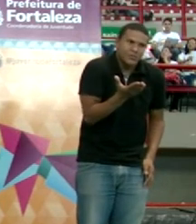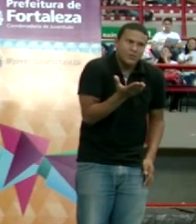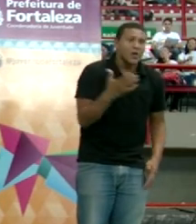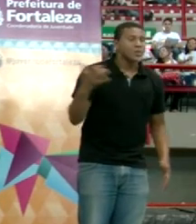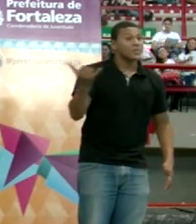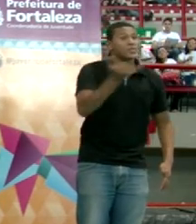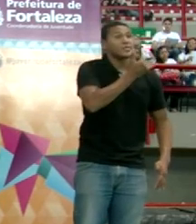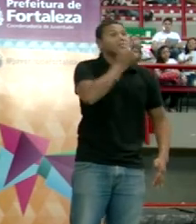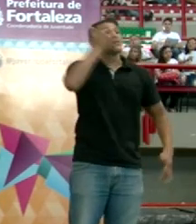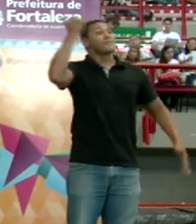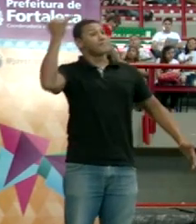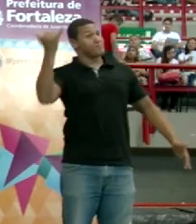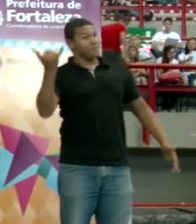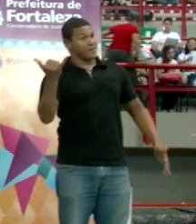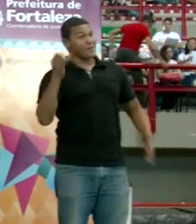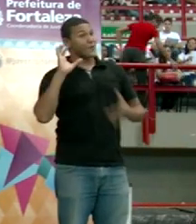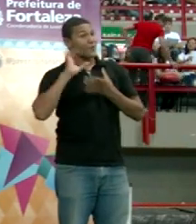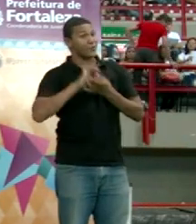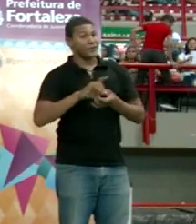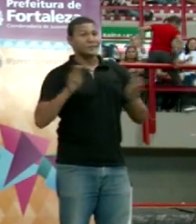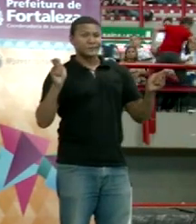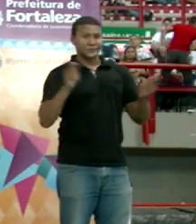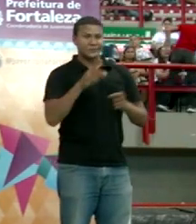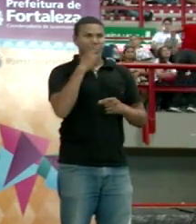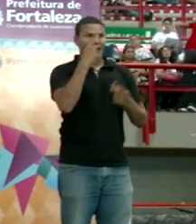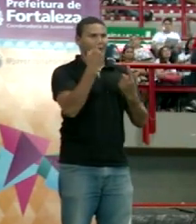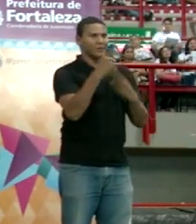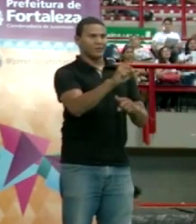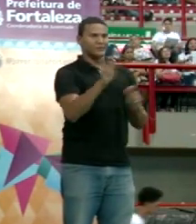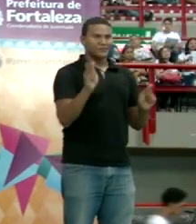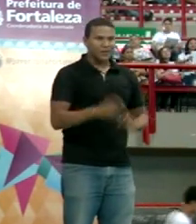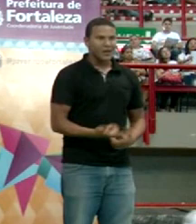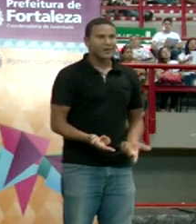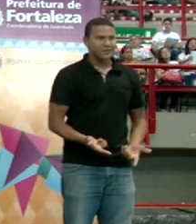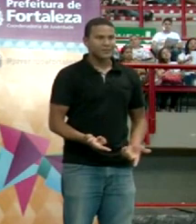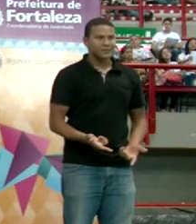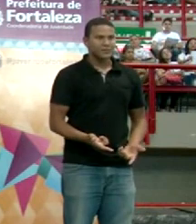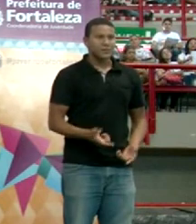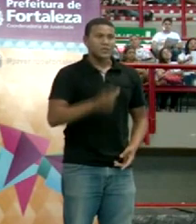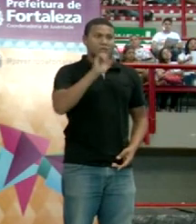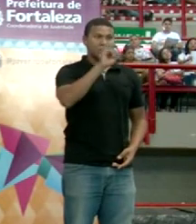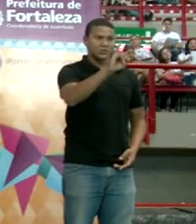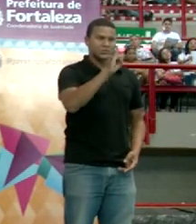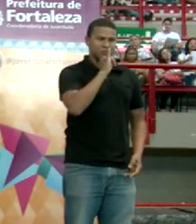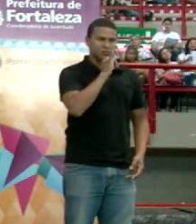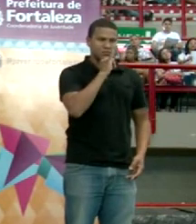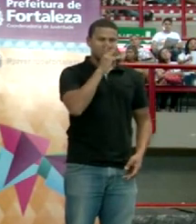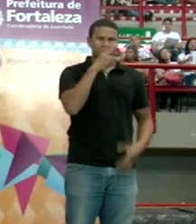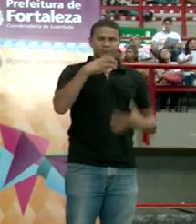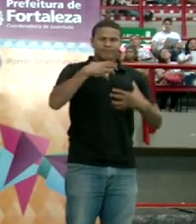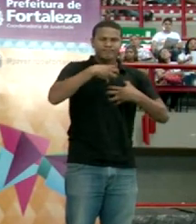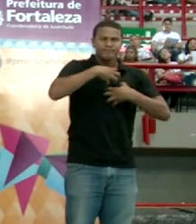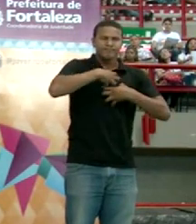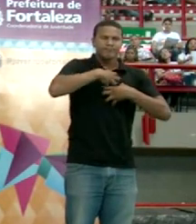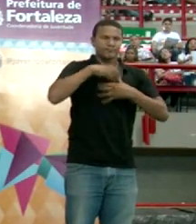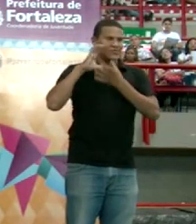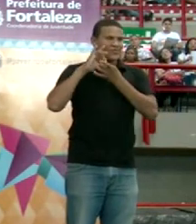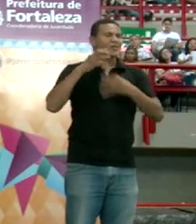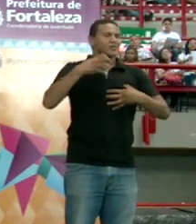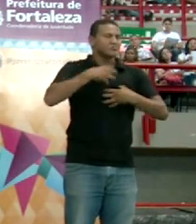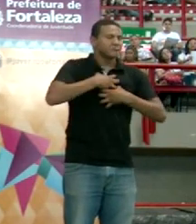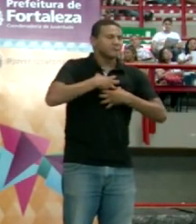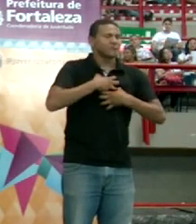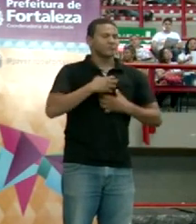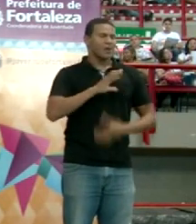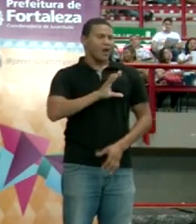ofender. Não pode, não? Pode. Se está num contexto sentimental,